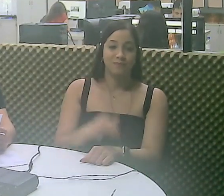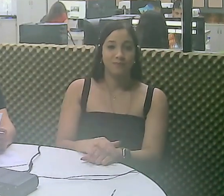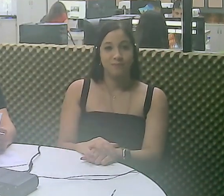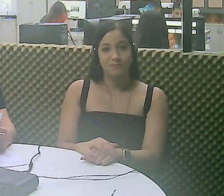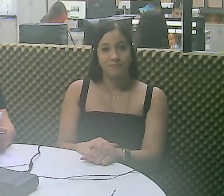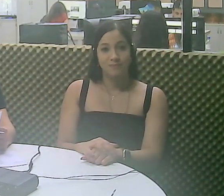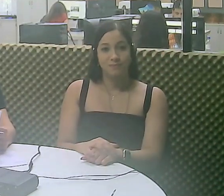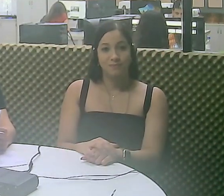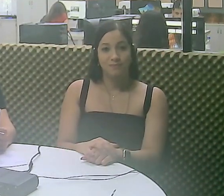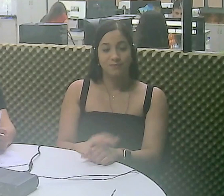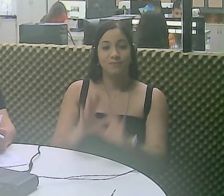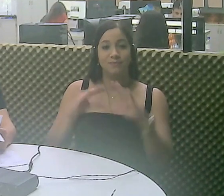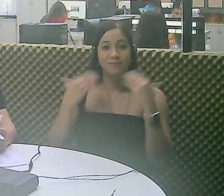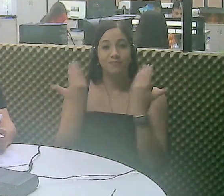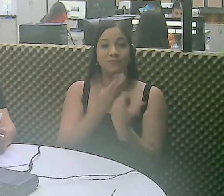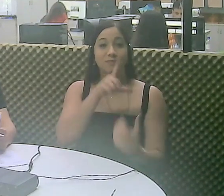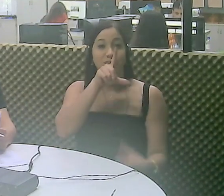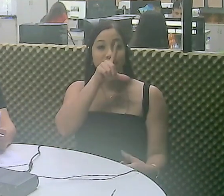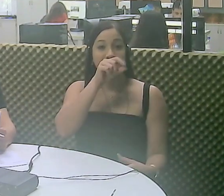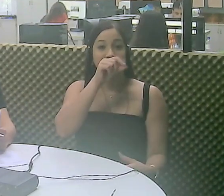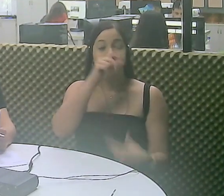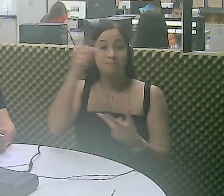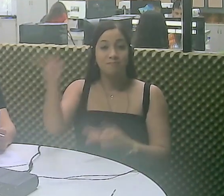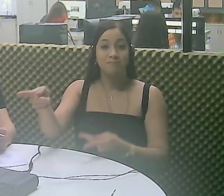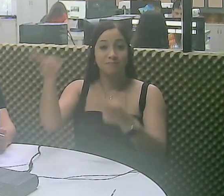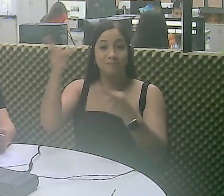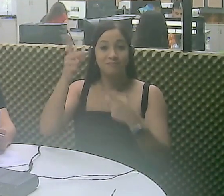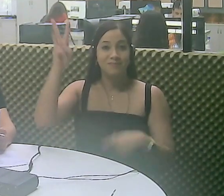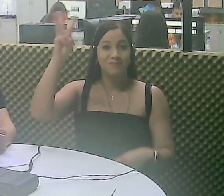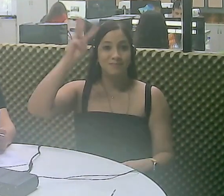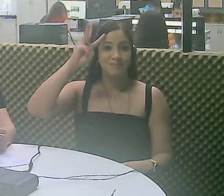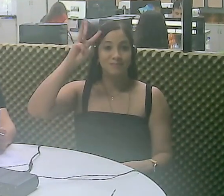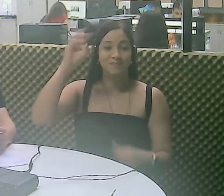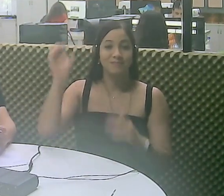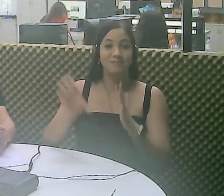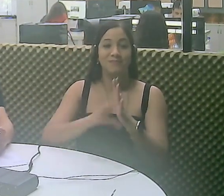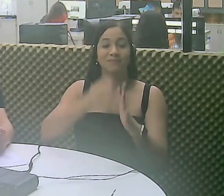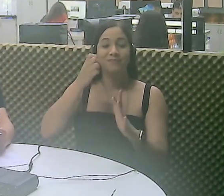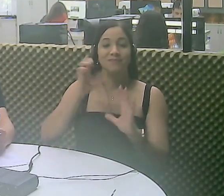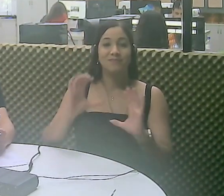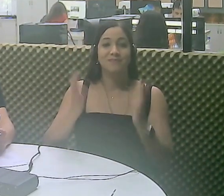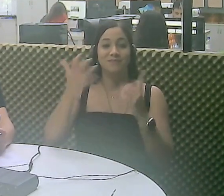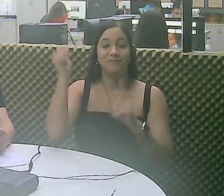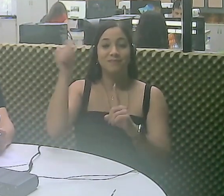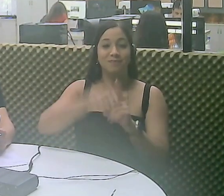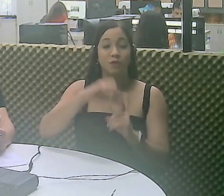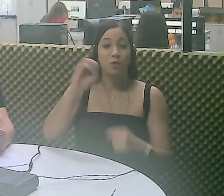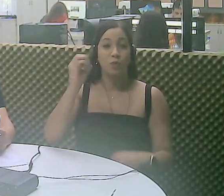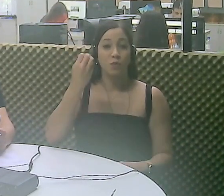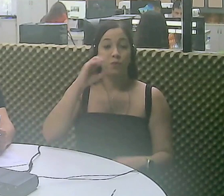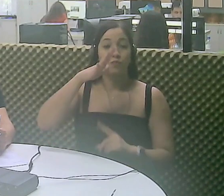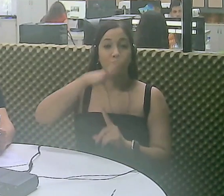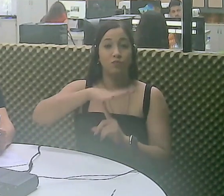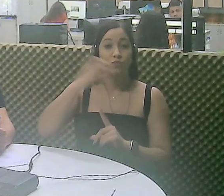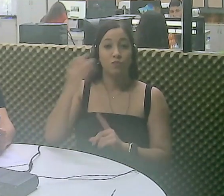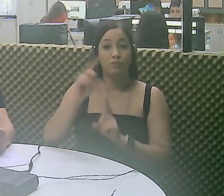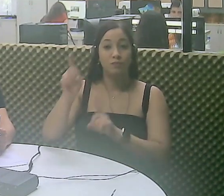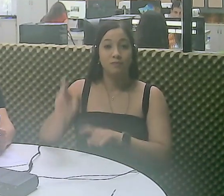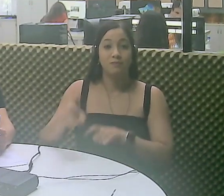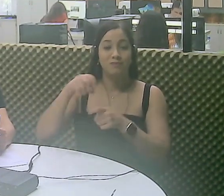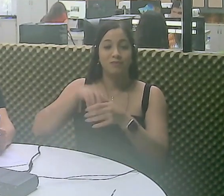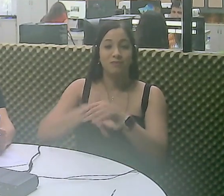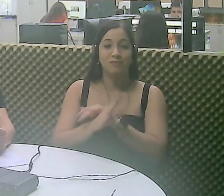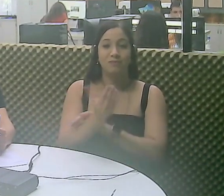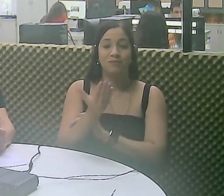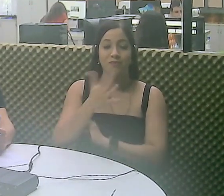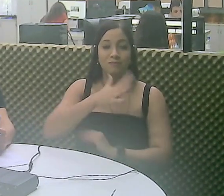notícias. O Parque do Sabiá recebe nesta terça a primeira edição do mês de outubro da Feira Novo Agro.